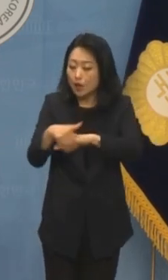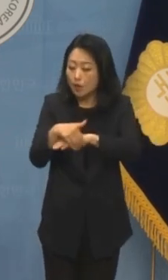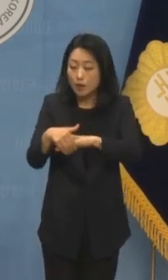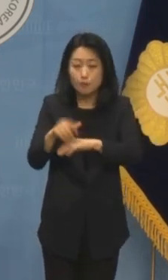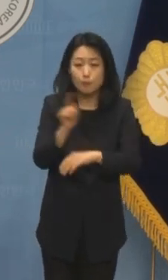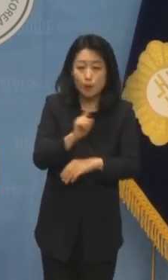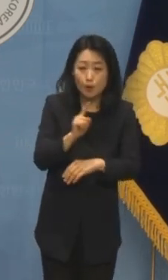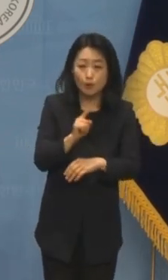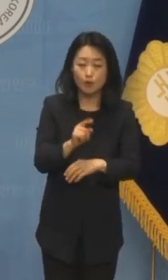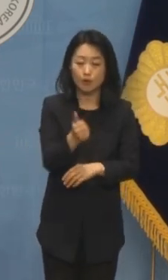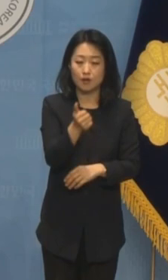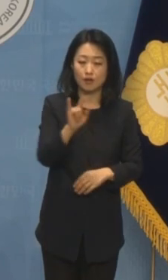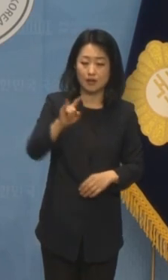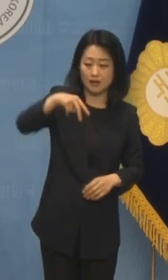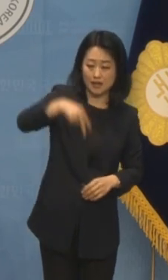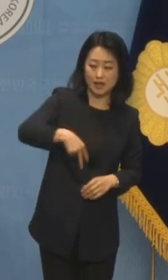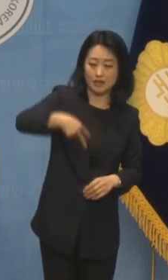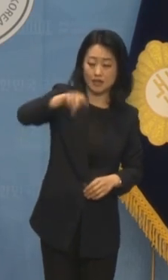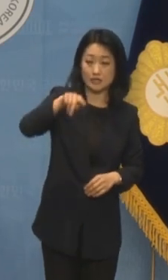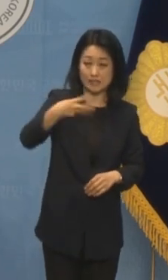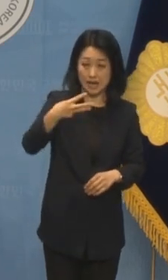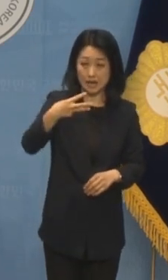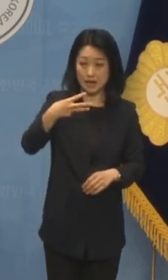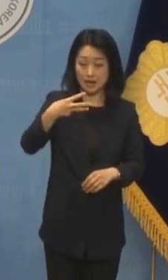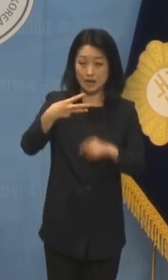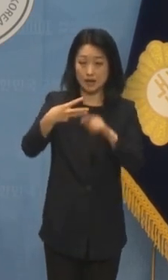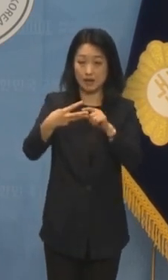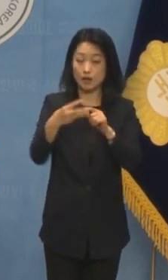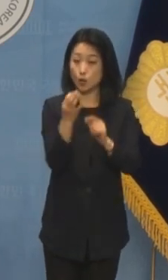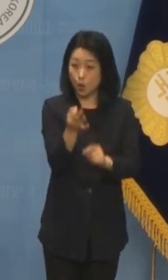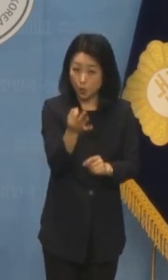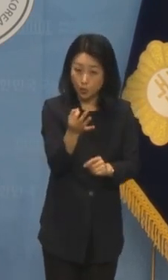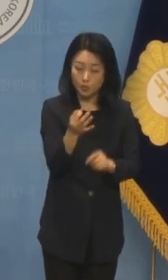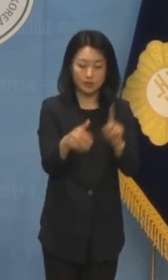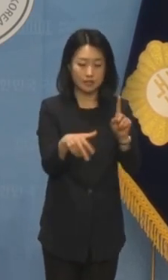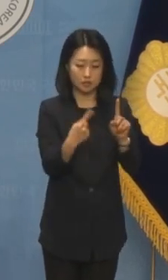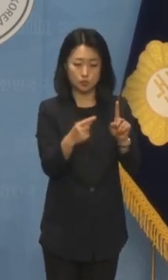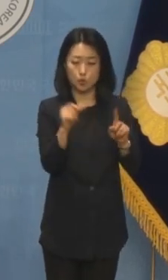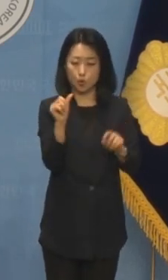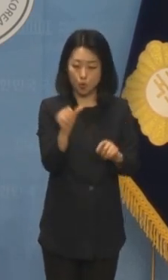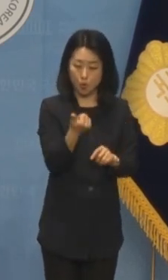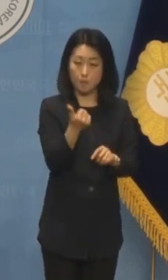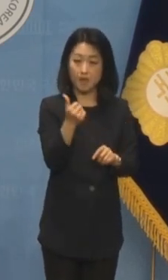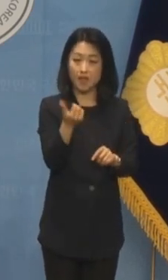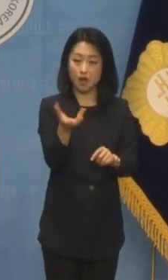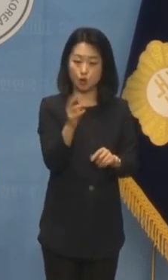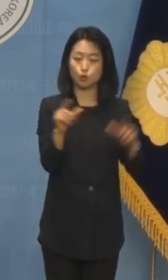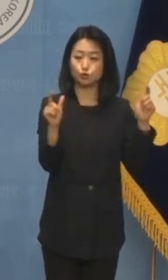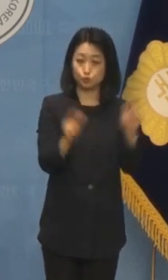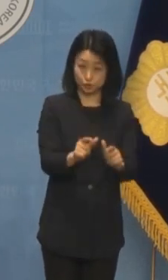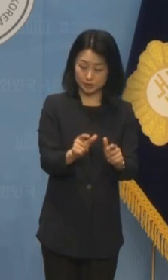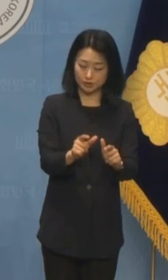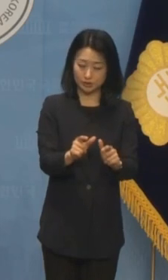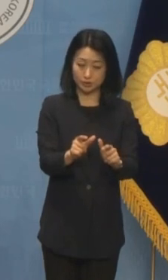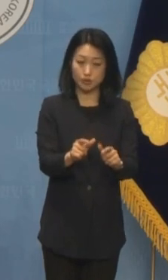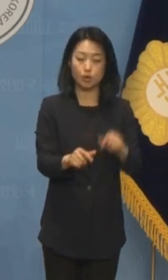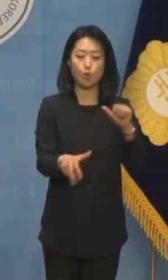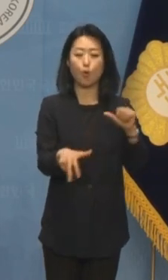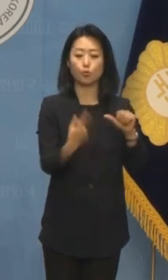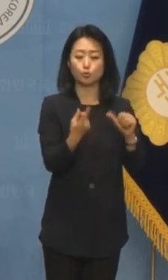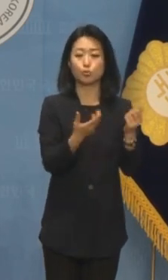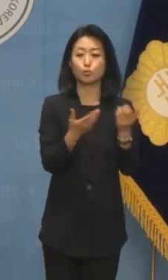상품인 햇살론의 공급 목표액을 전년 대비 1조 500억 원 줄인 5조 원으로 하였습니다.